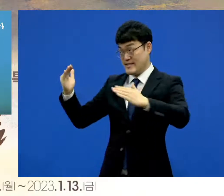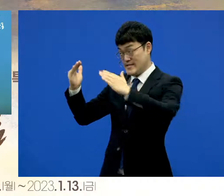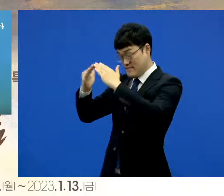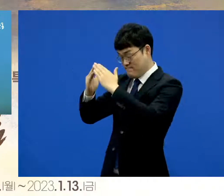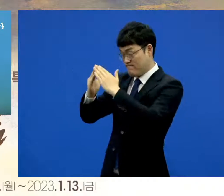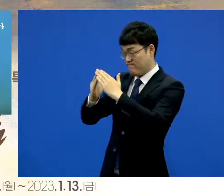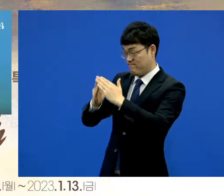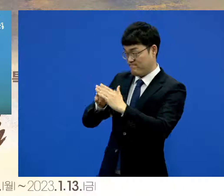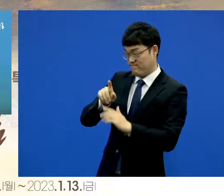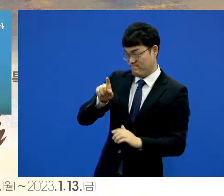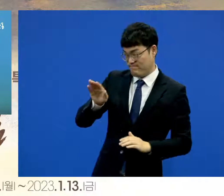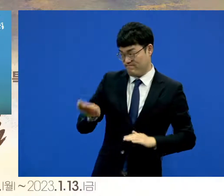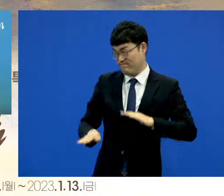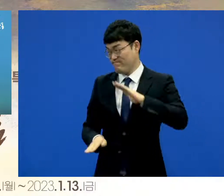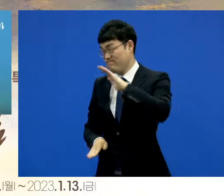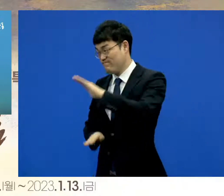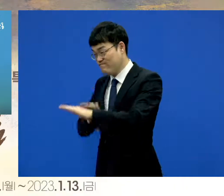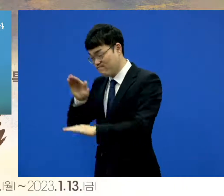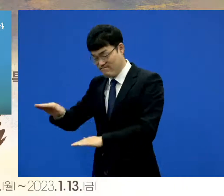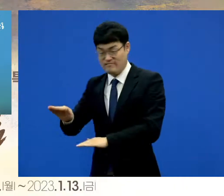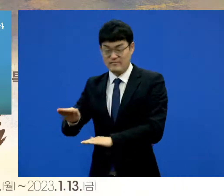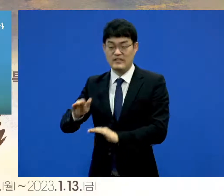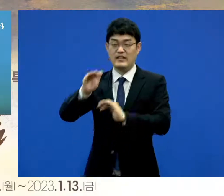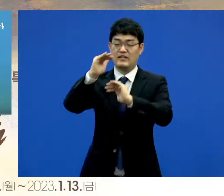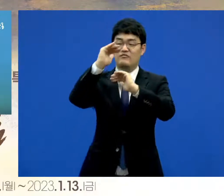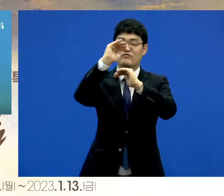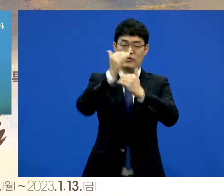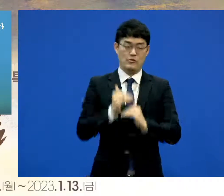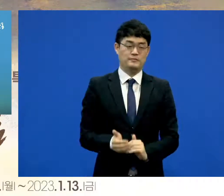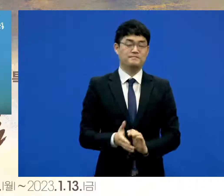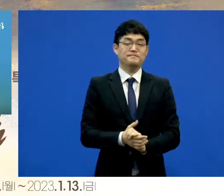장면이 대단히 중요한 장면이죠.